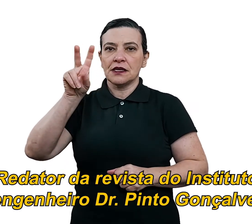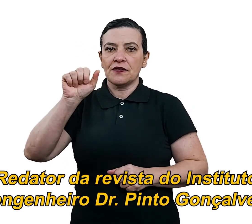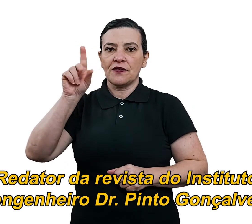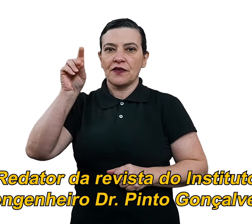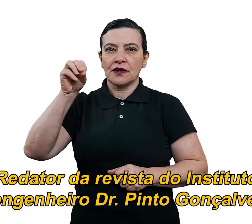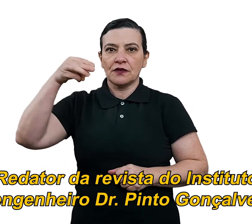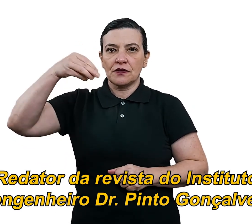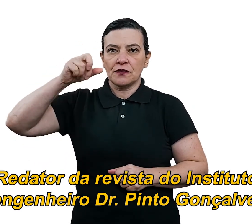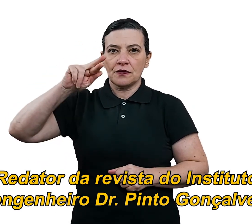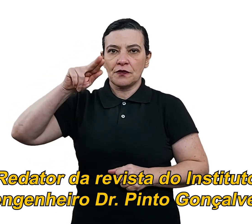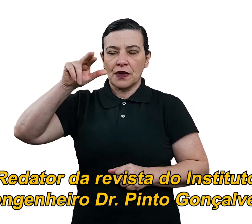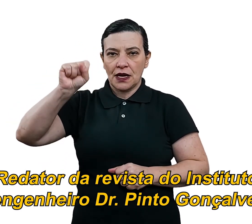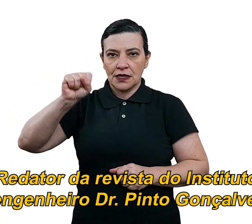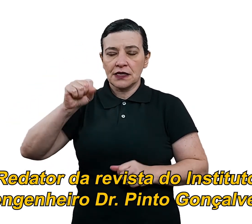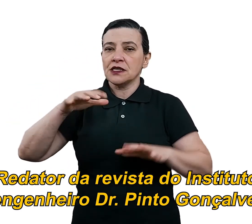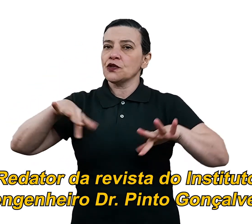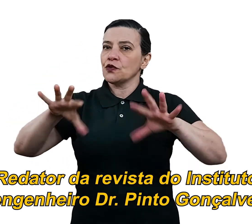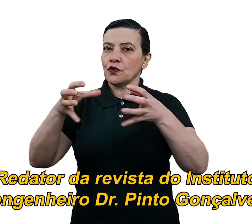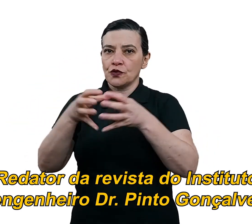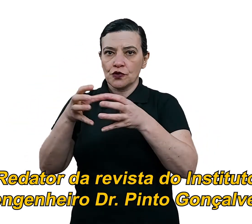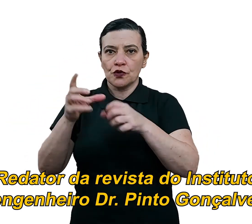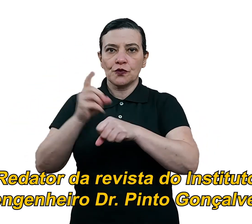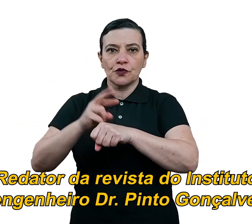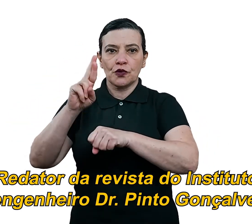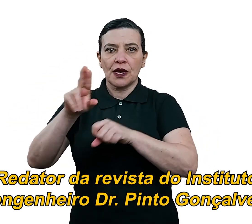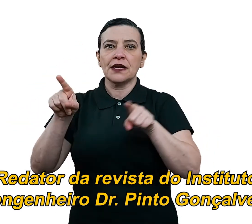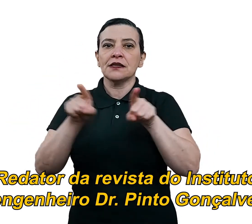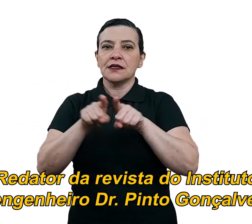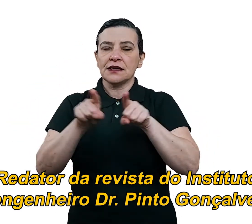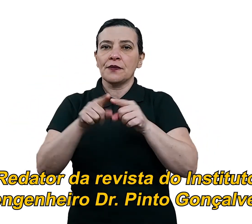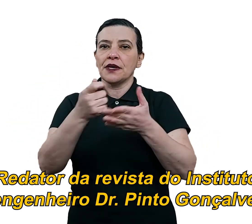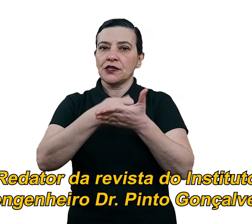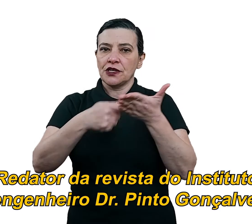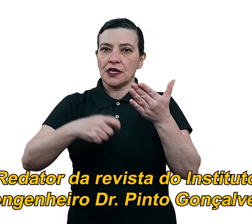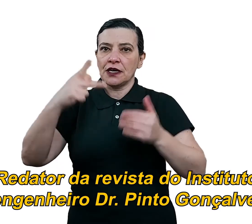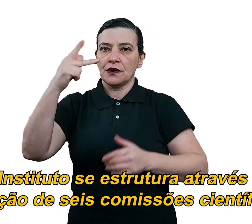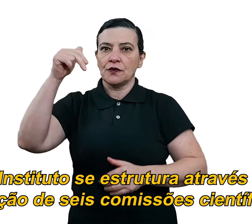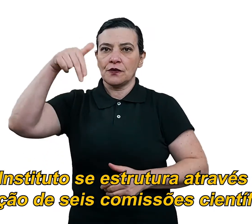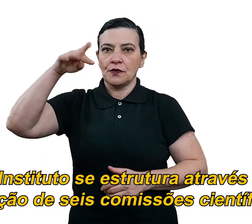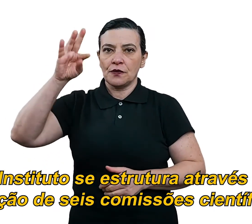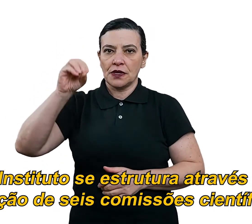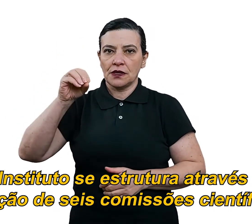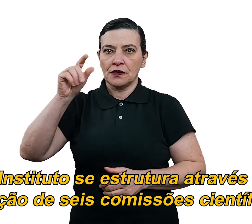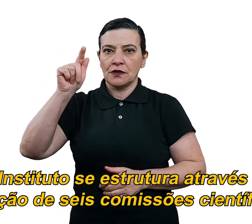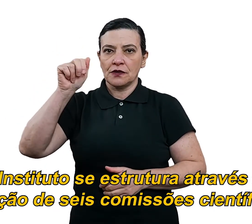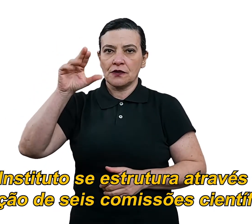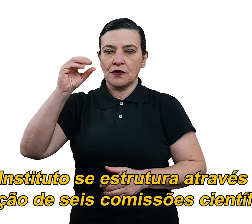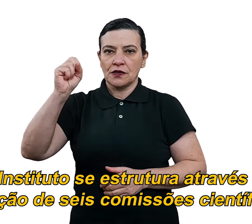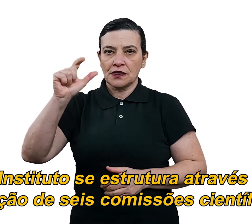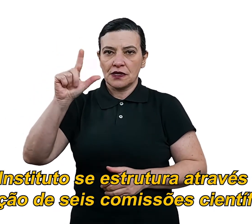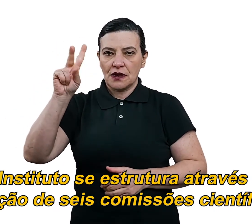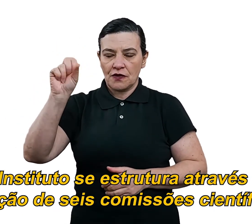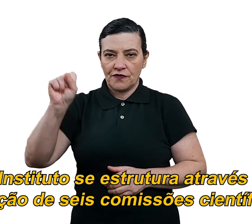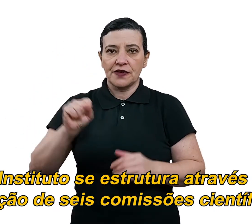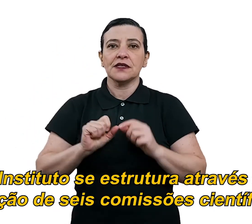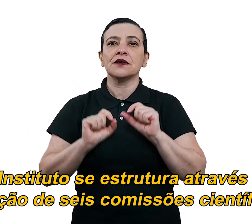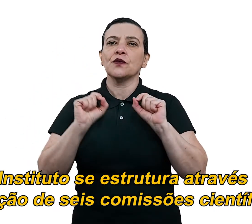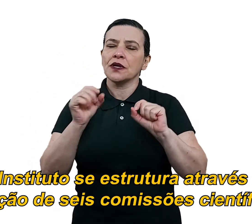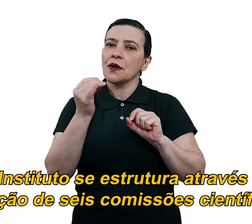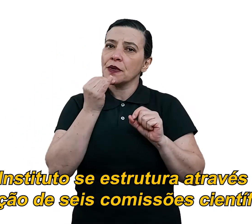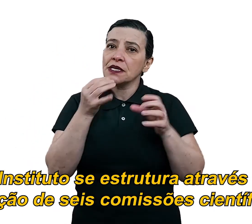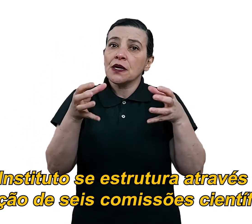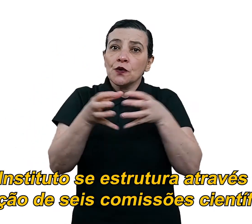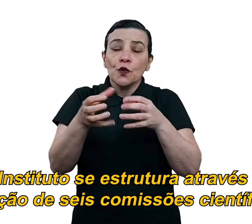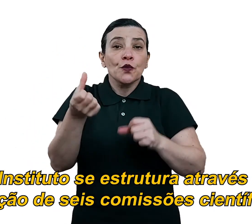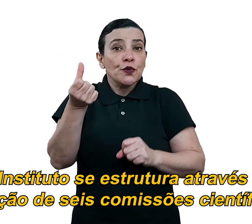doutores. Redator da revista do Instituto, o engenheiro Dr. Pinto Gonçalves. O Instituto se estrutura através da atuação